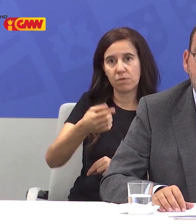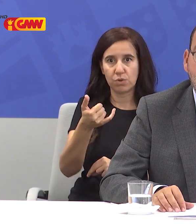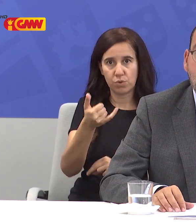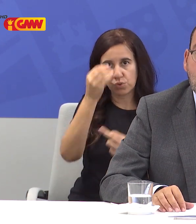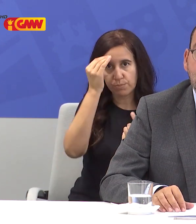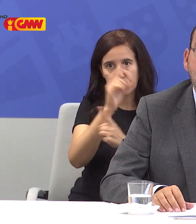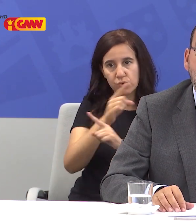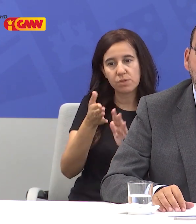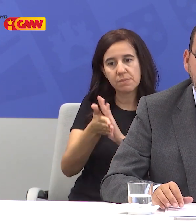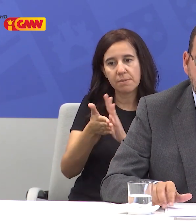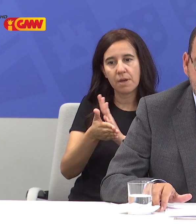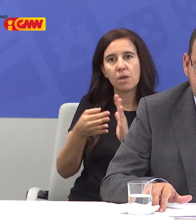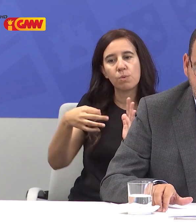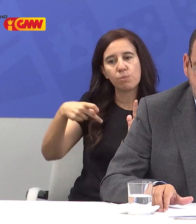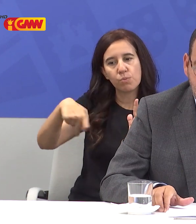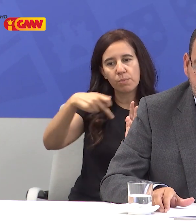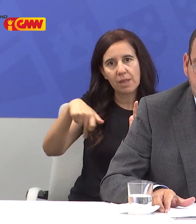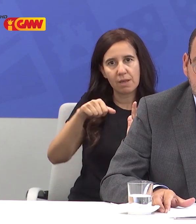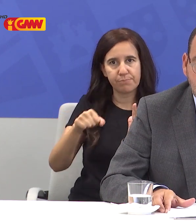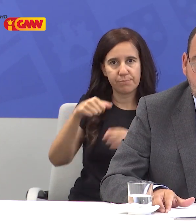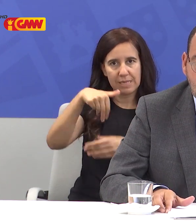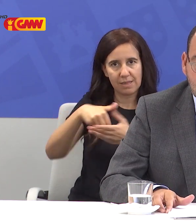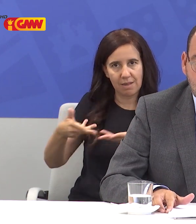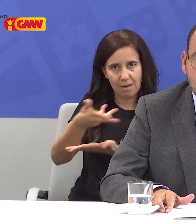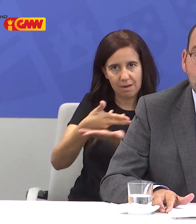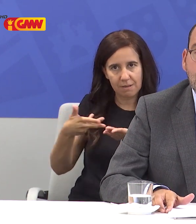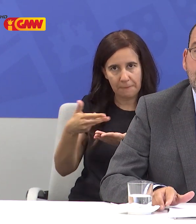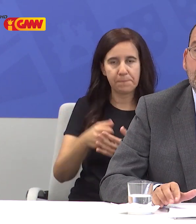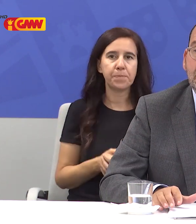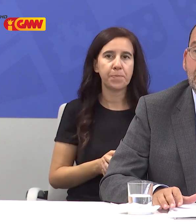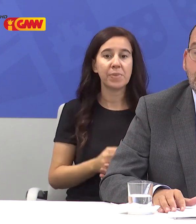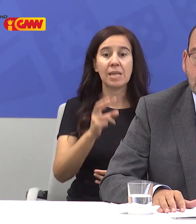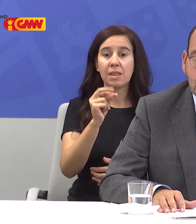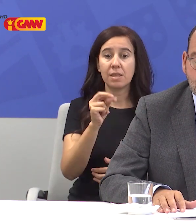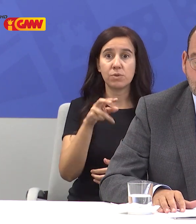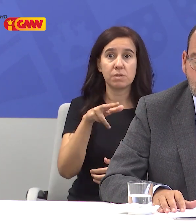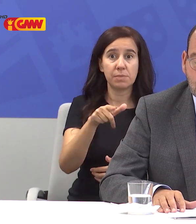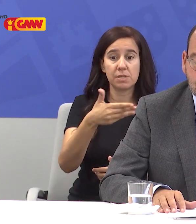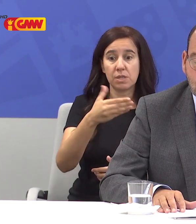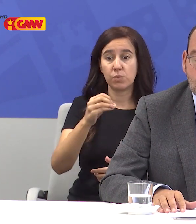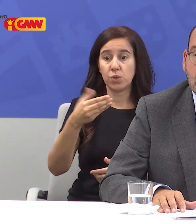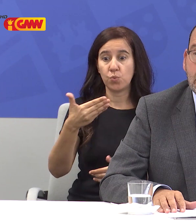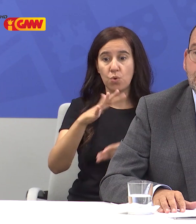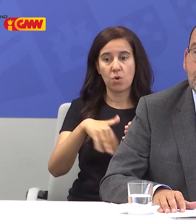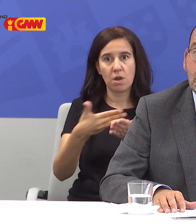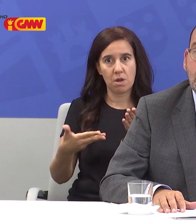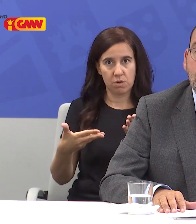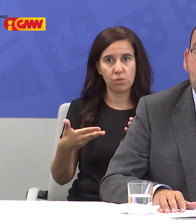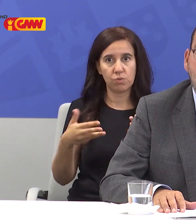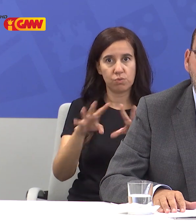5.692 professores colocados na mobilidade interna. Portanto, dos 13.101 horários, foram